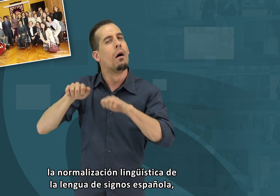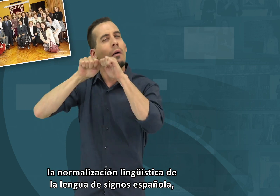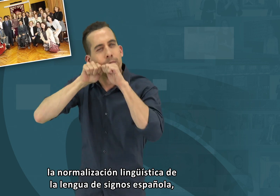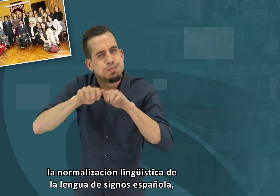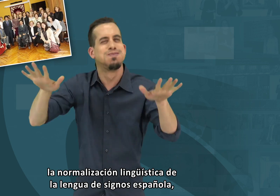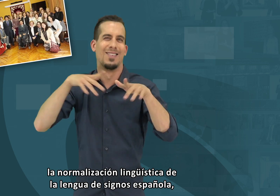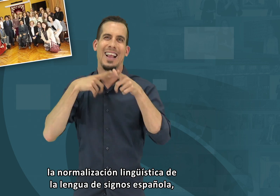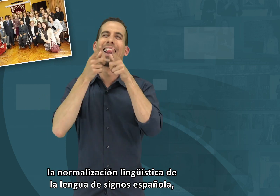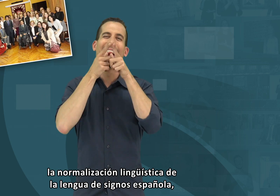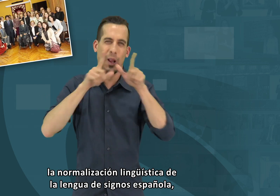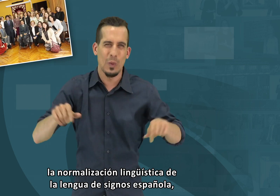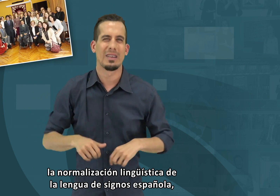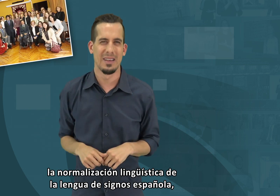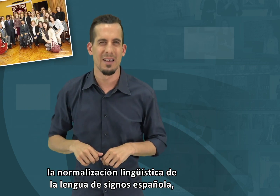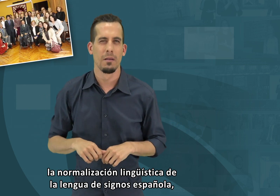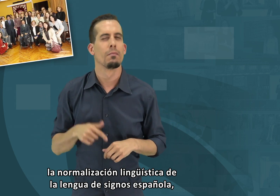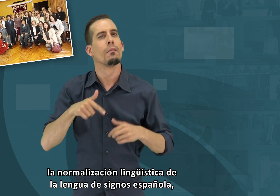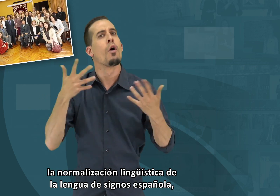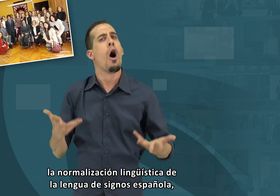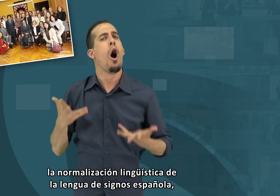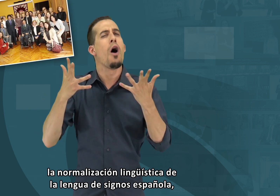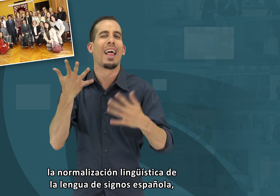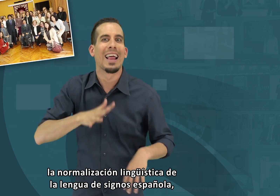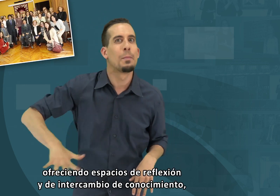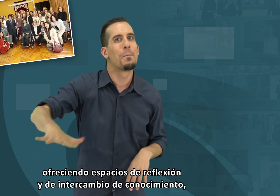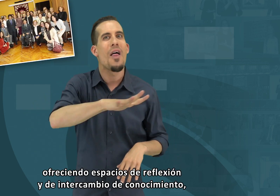normalización lingüística de la lengua de signos española,